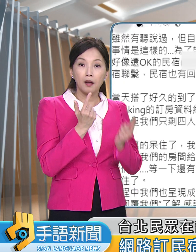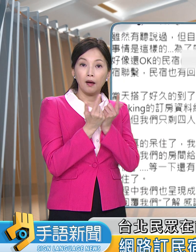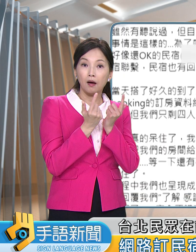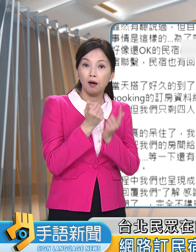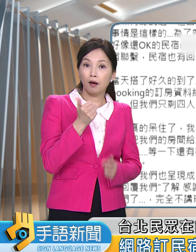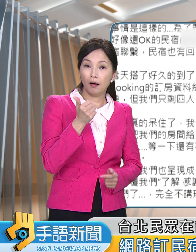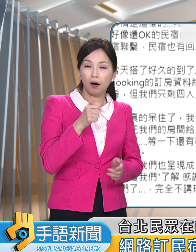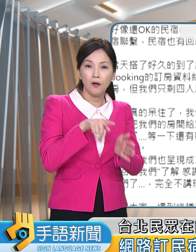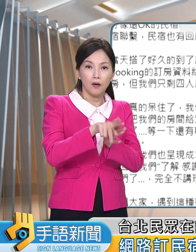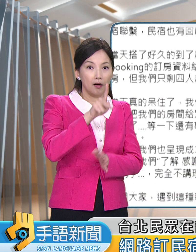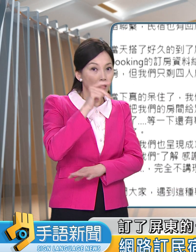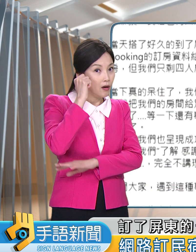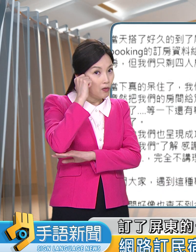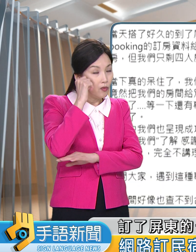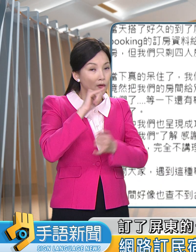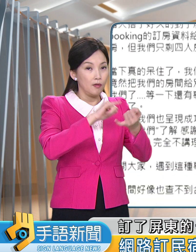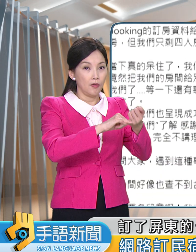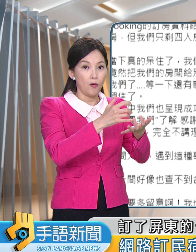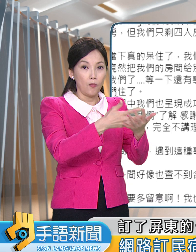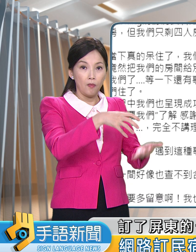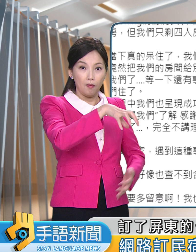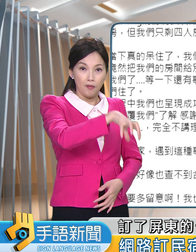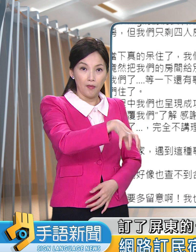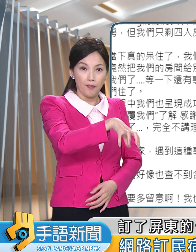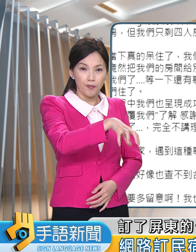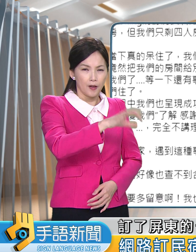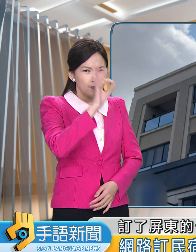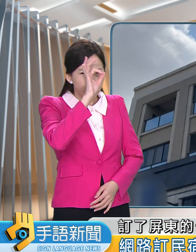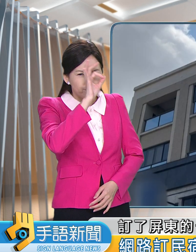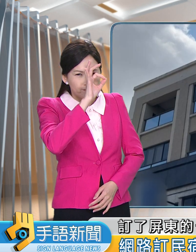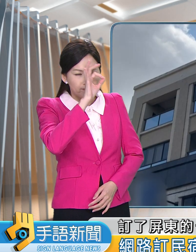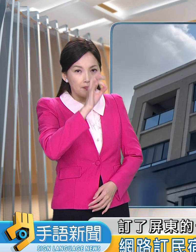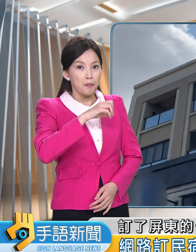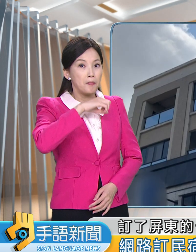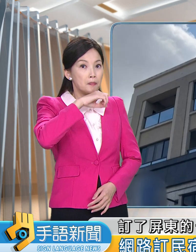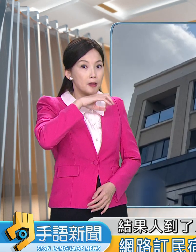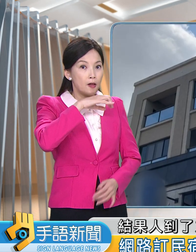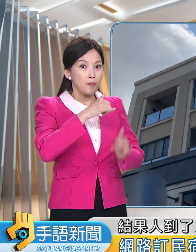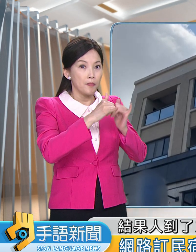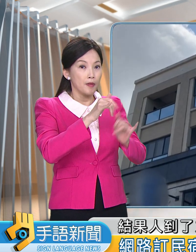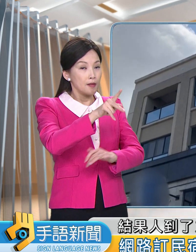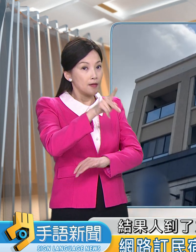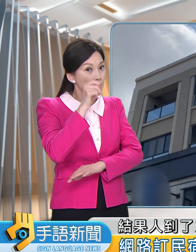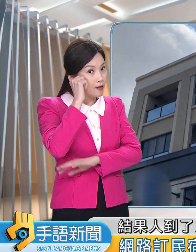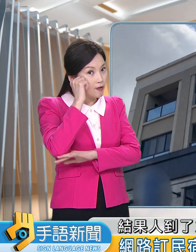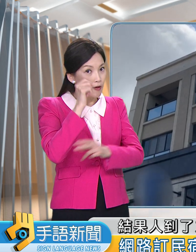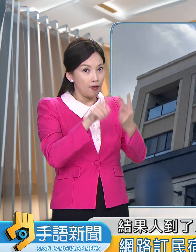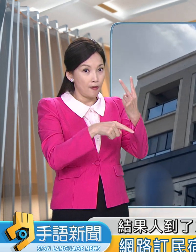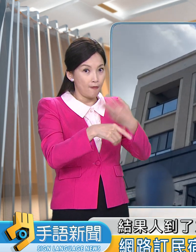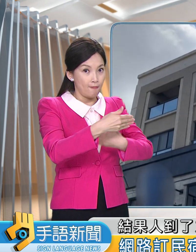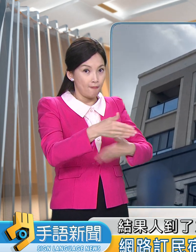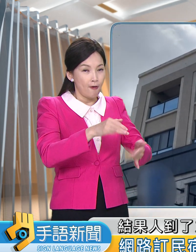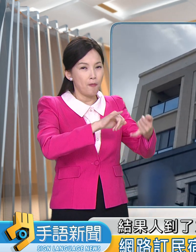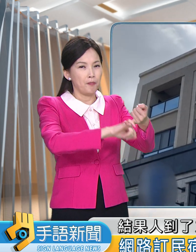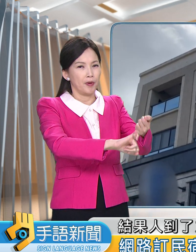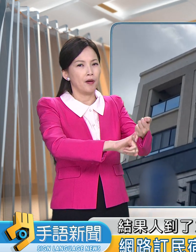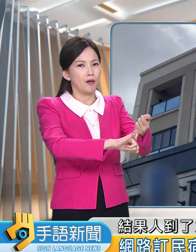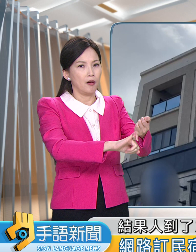房网站订了屏东的一间民宿两人房，结果人到了之后被告知没有